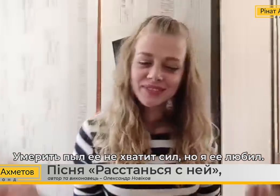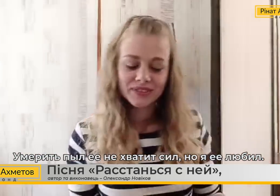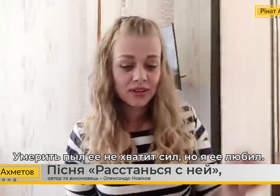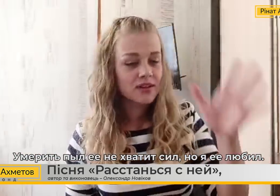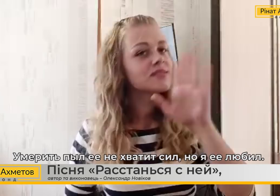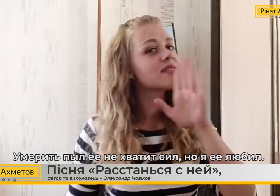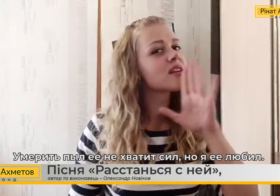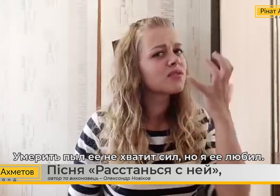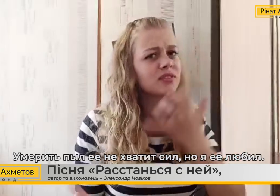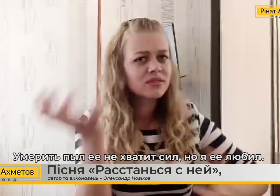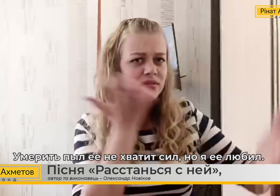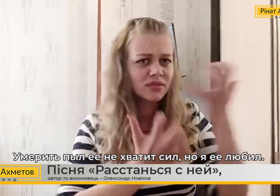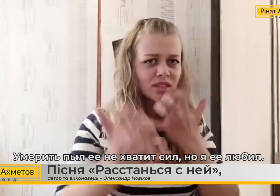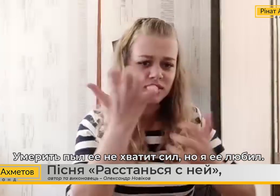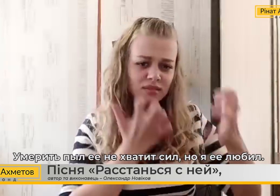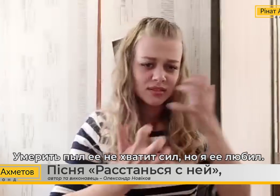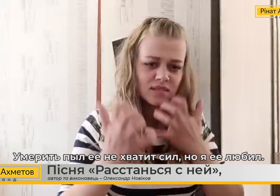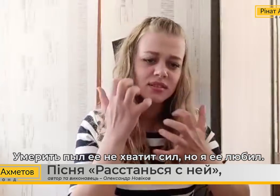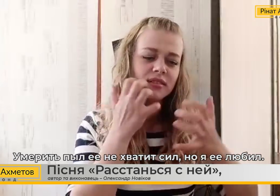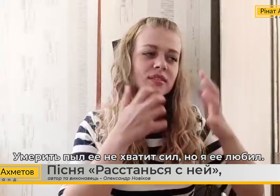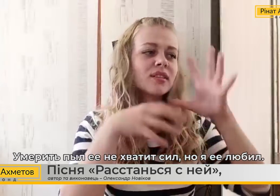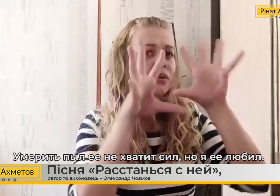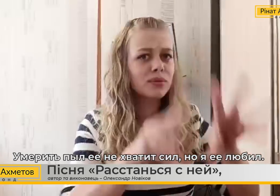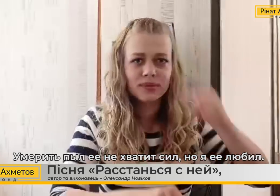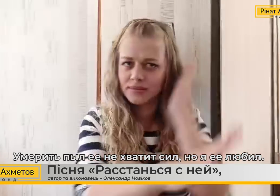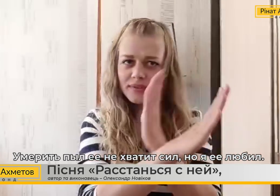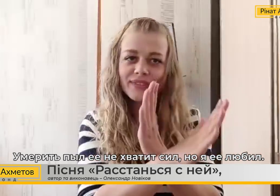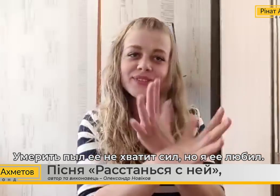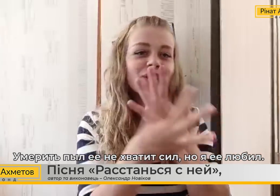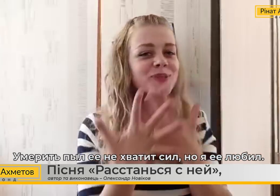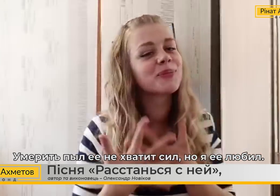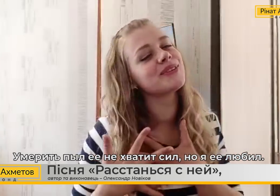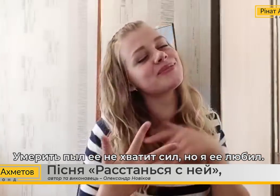Умерить пыл ее не хватит сил, но я ее люблю.